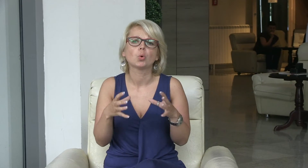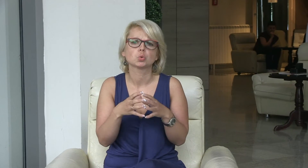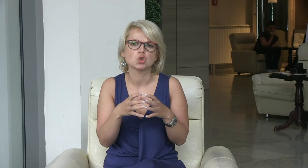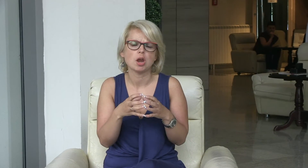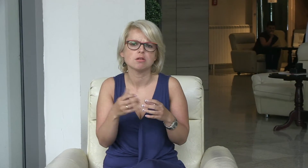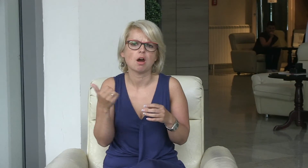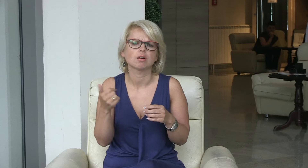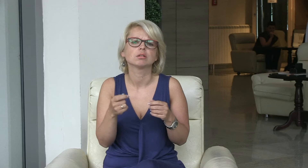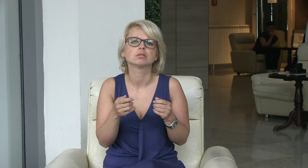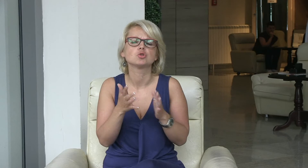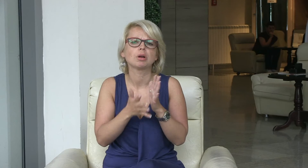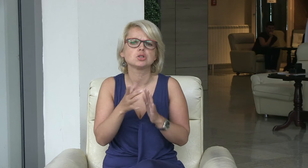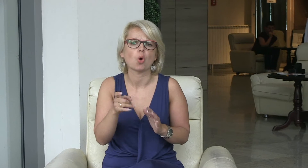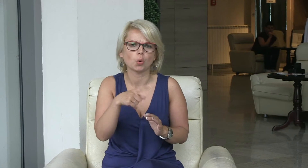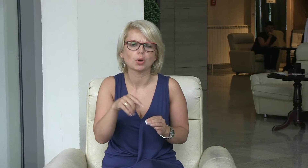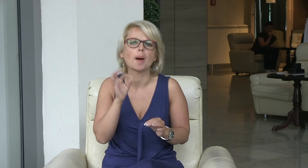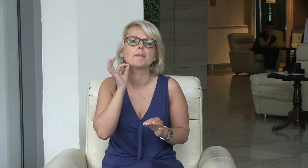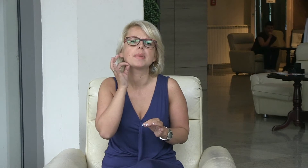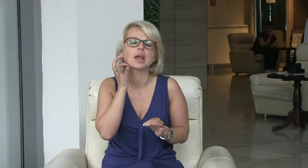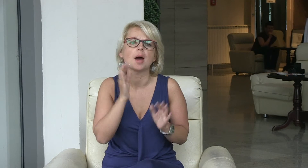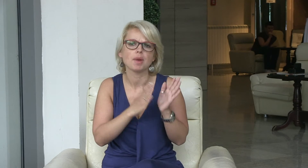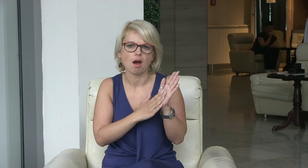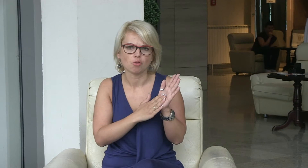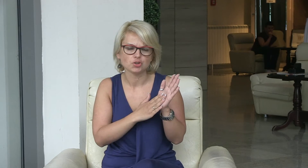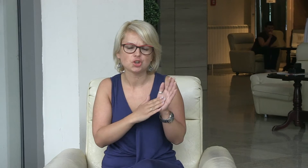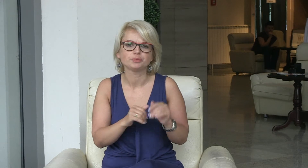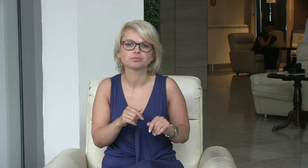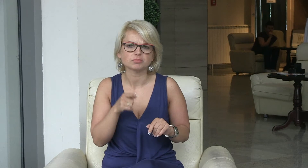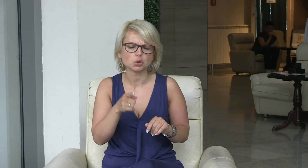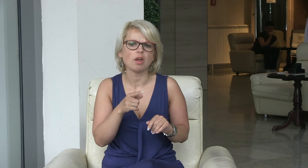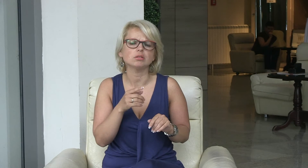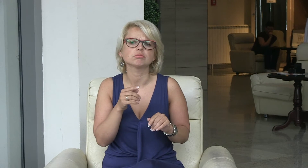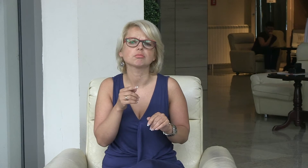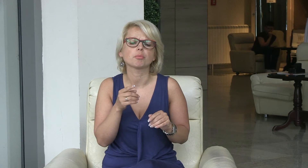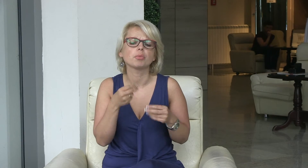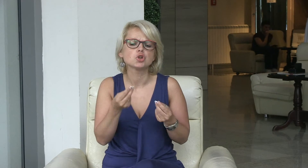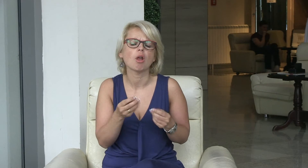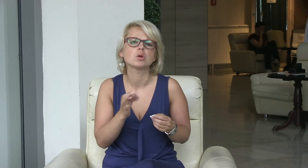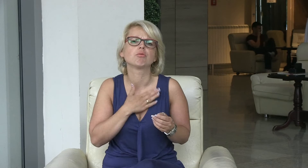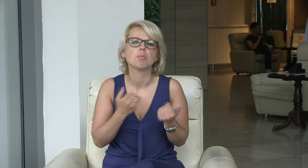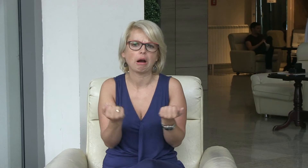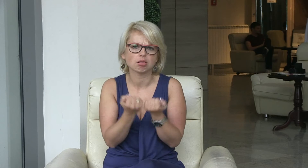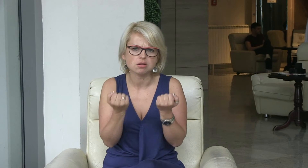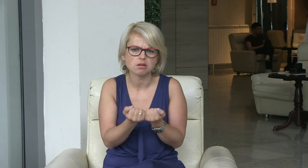imali priliku da razgovaramo sa predsjednicom udruženja gluvih i nagluvih Šumadijskog okruga, Biljanom Milanović,